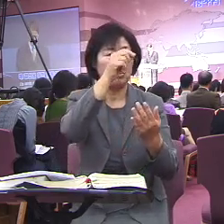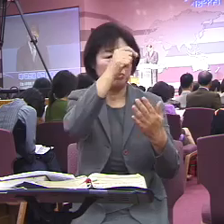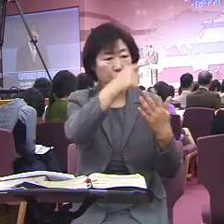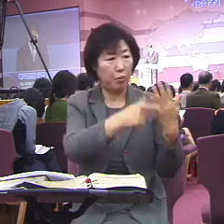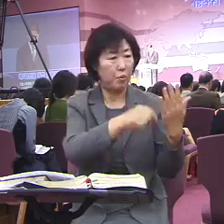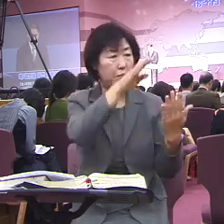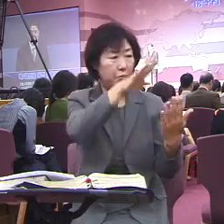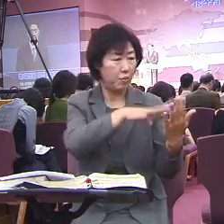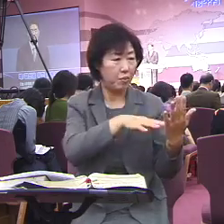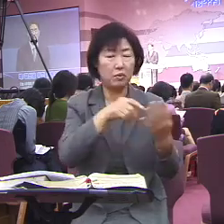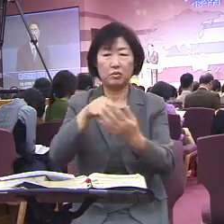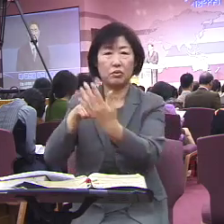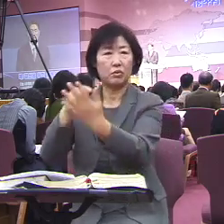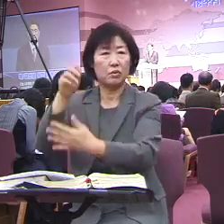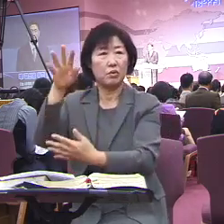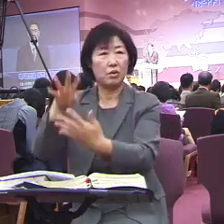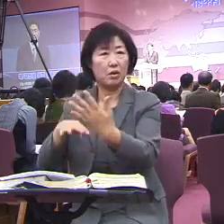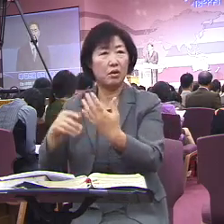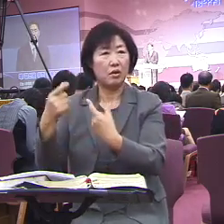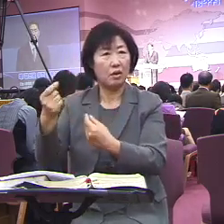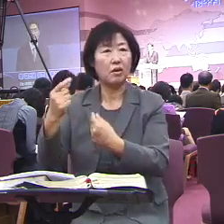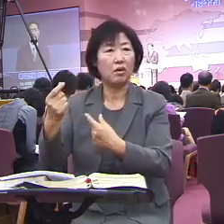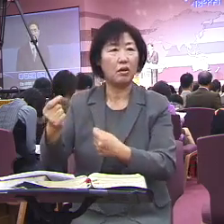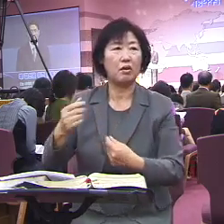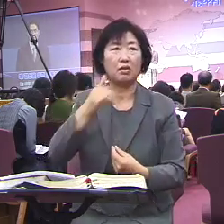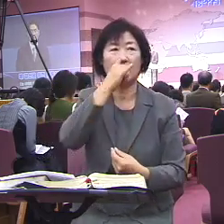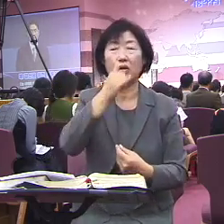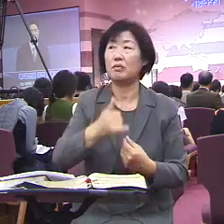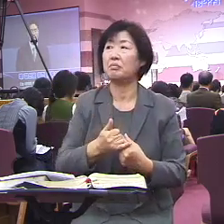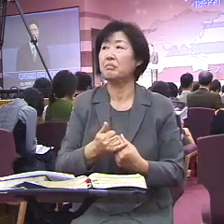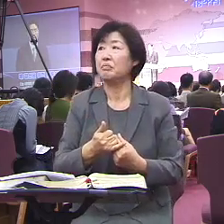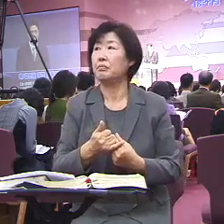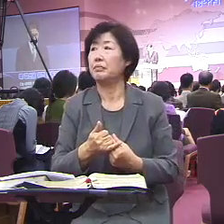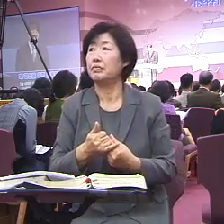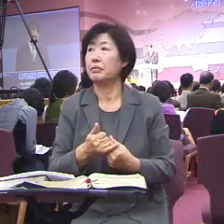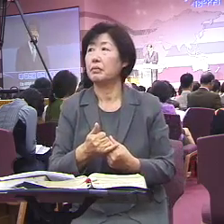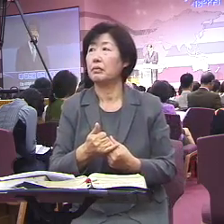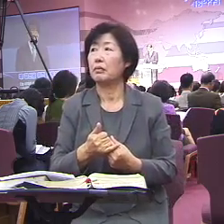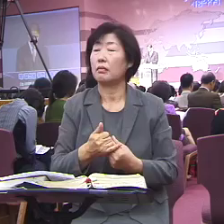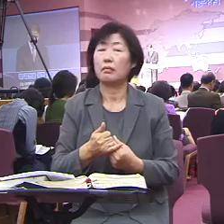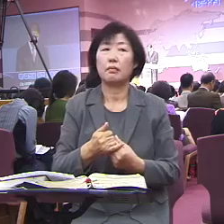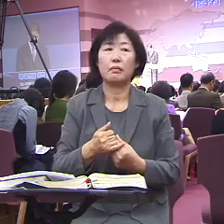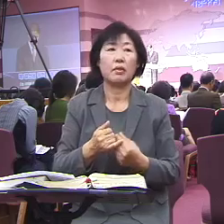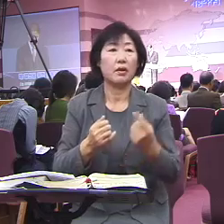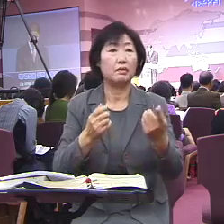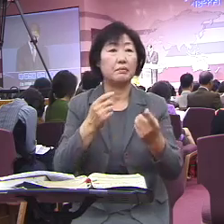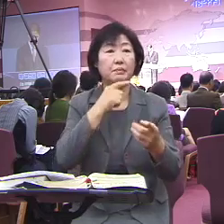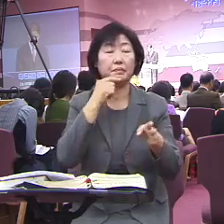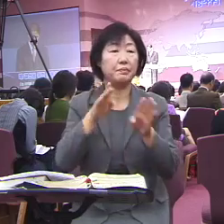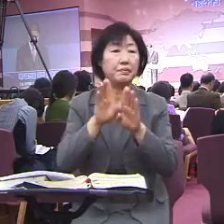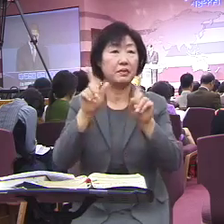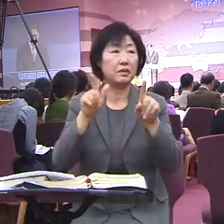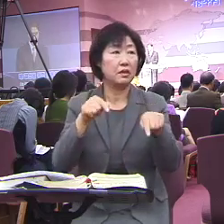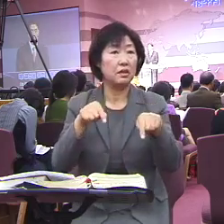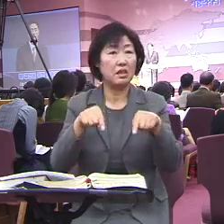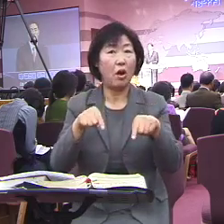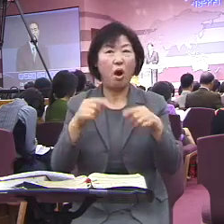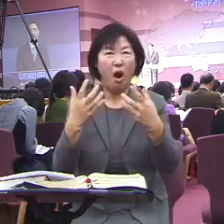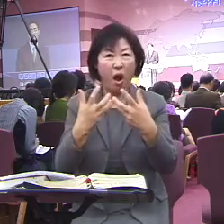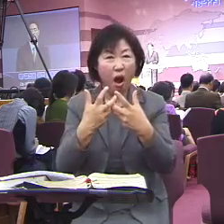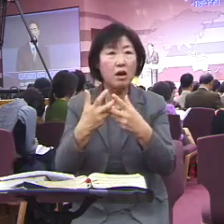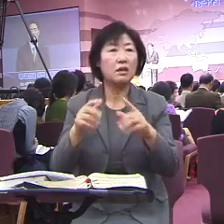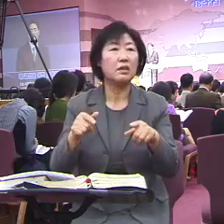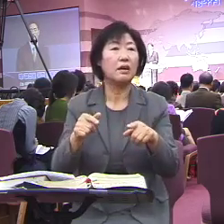기도하면서 준비한 세워진 인직자 후보 명단이 또 함께 배부가 되게 됩니다.